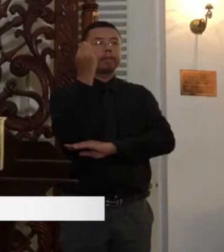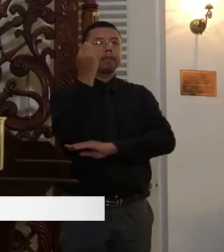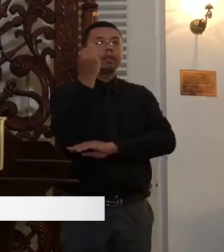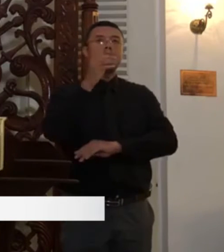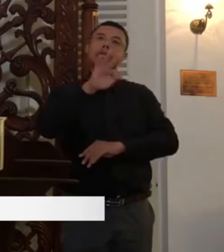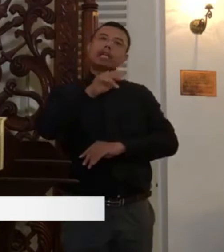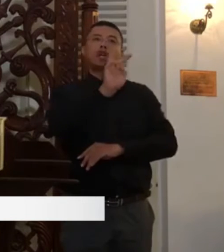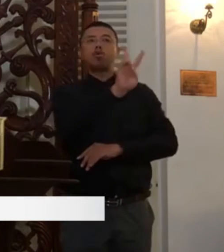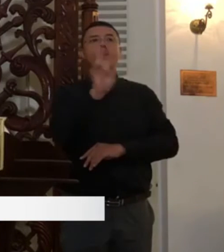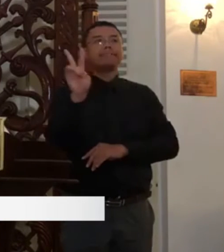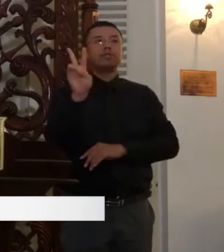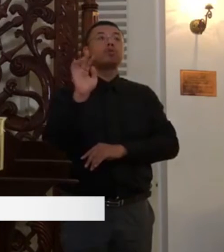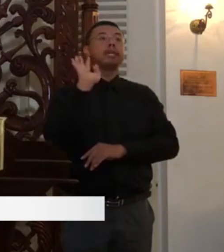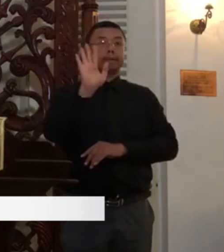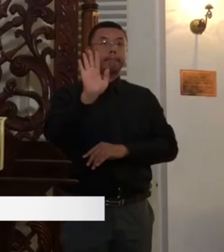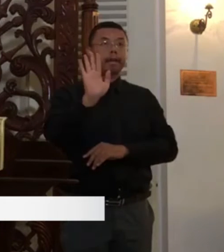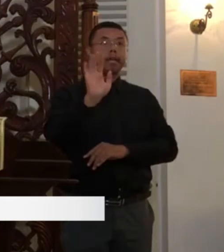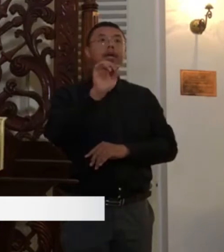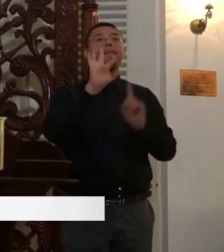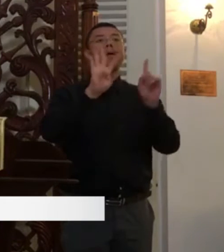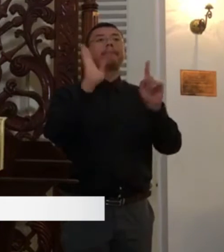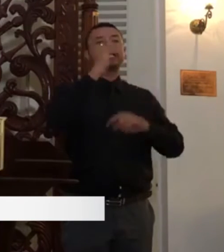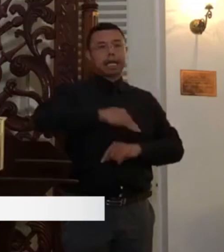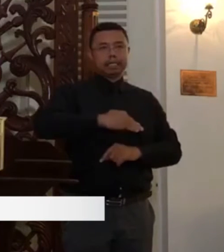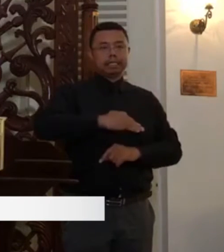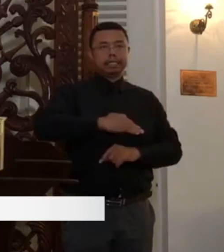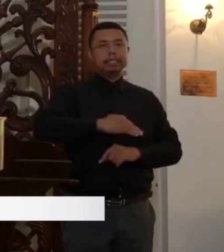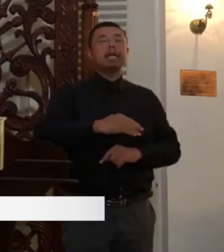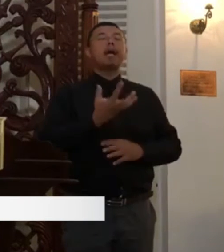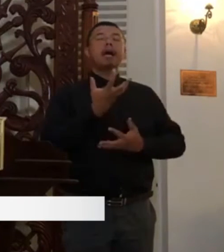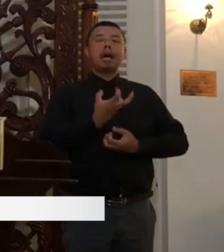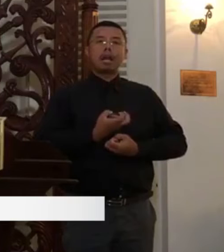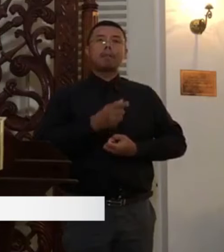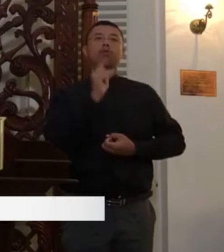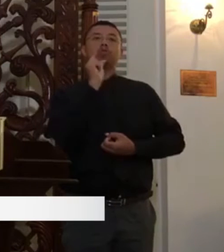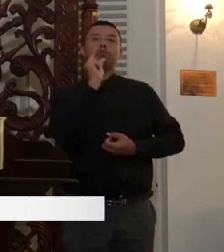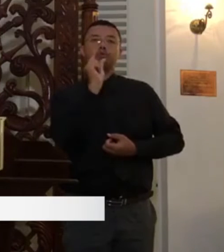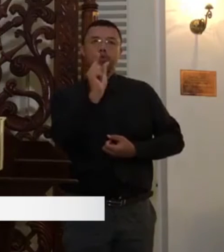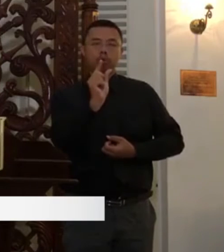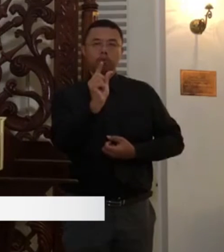selama 2 minggu ke depan, 14 hari ke depan, diharapkan untuk